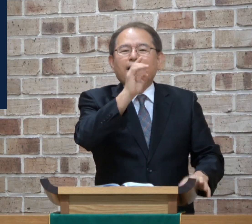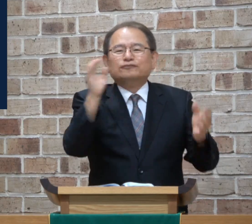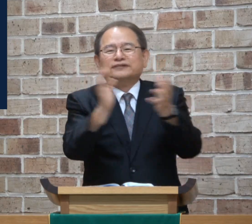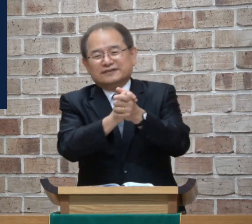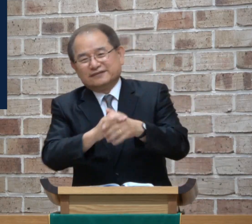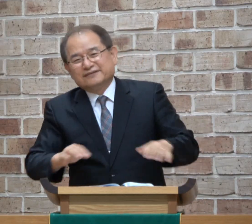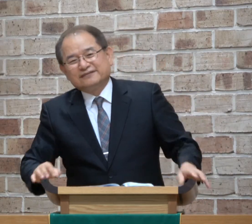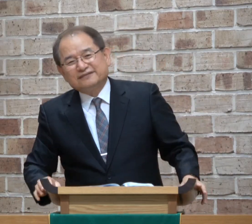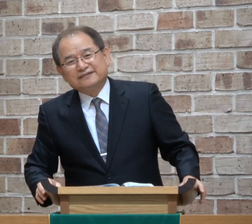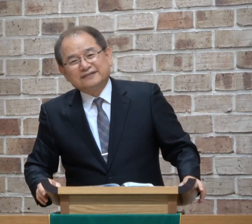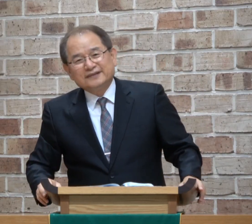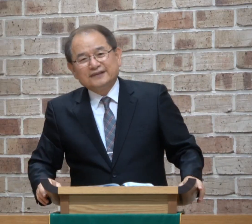네.